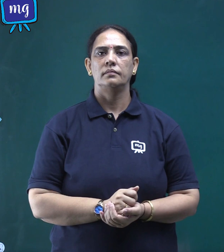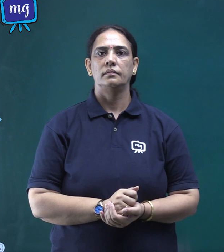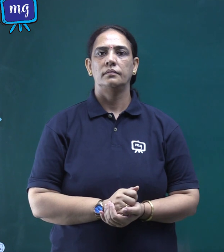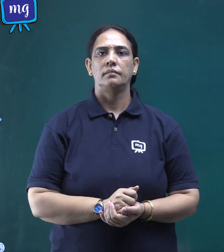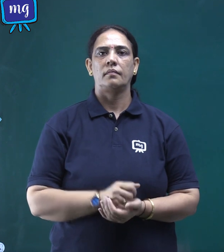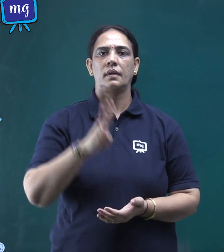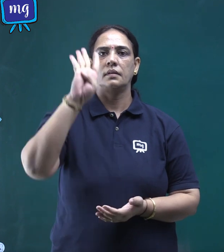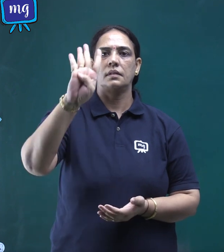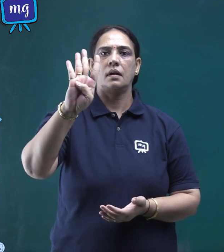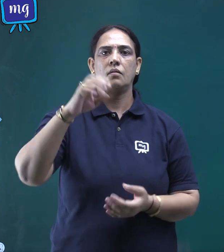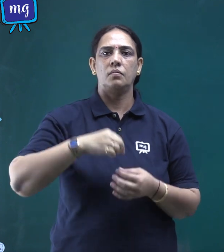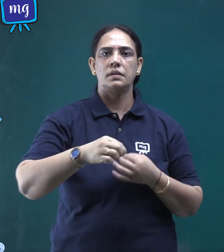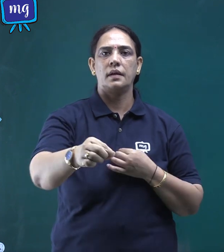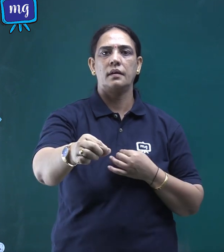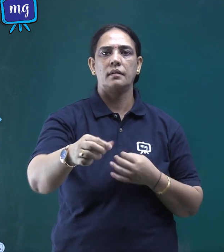चारों भुजाएं